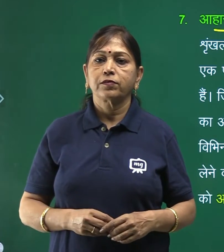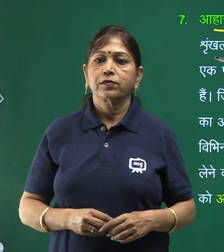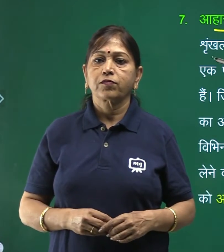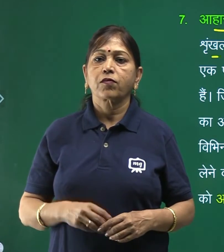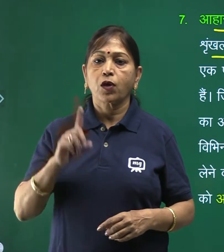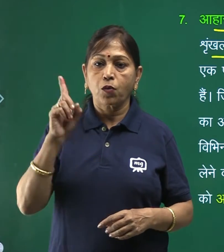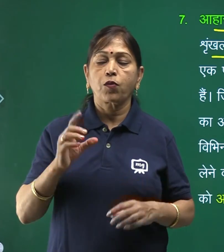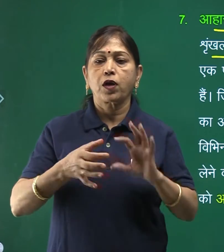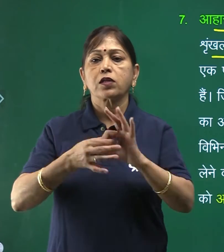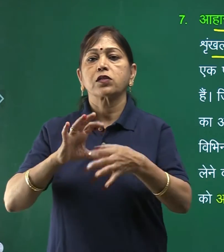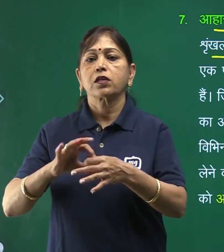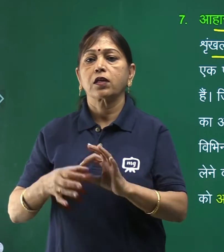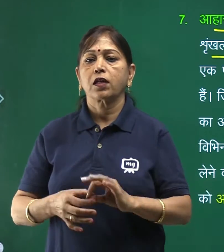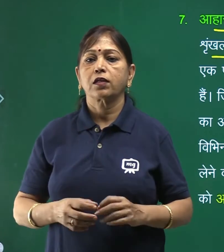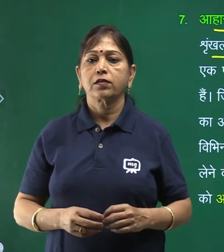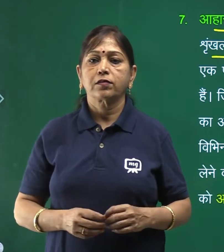वे श्रृंखला